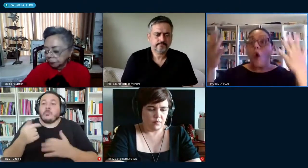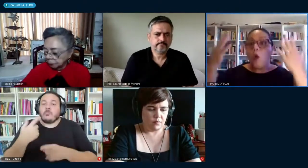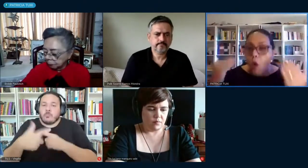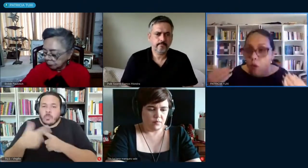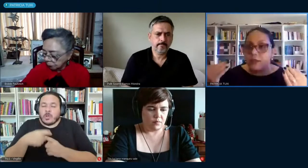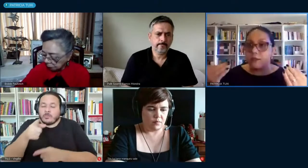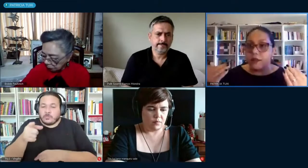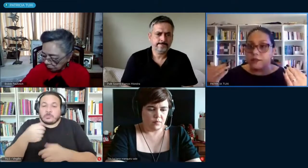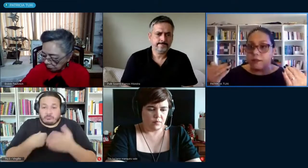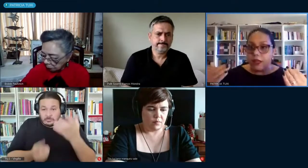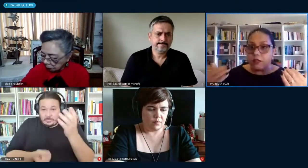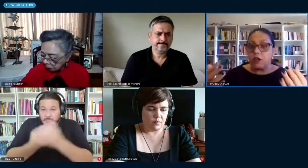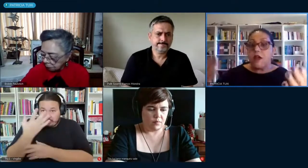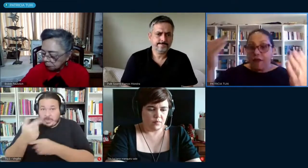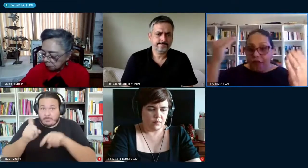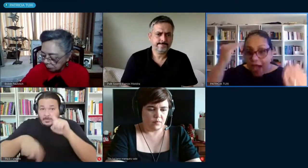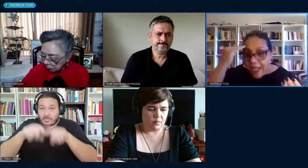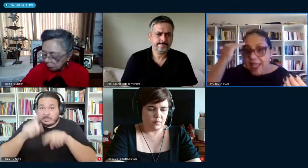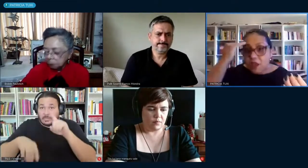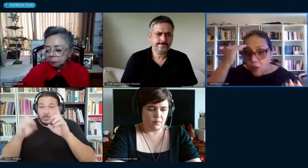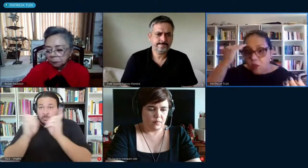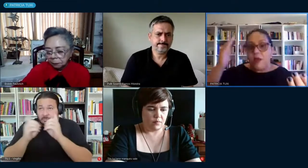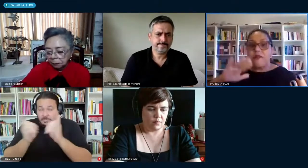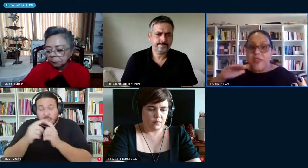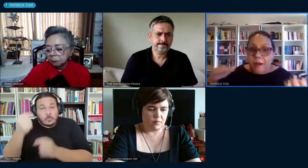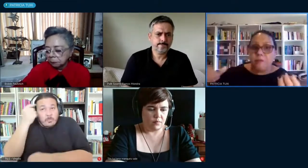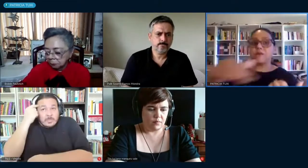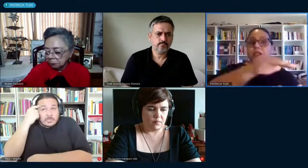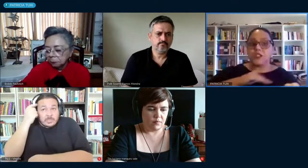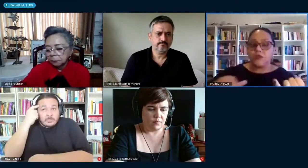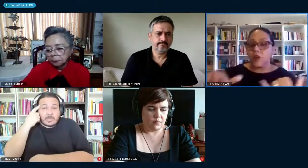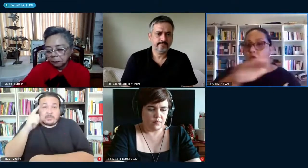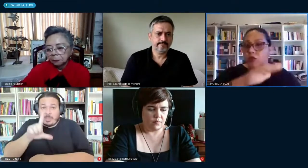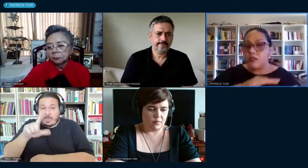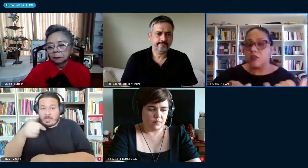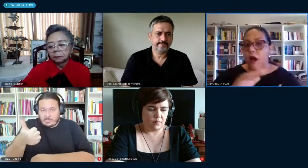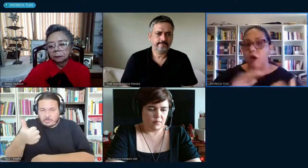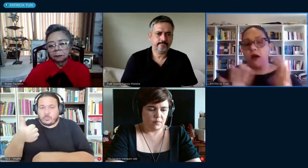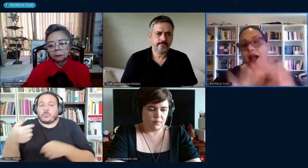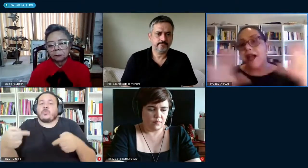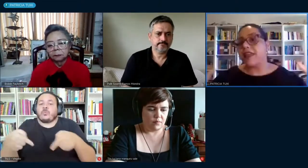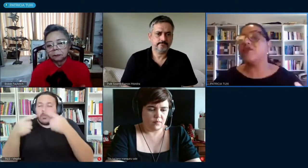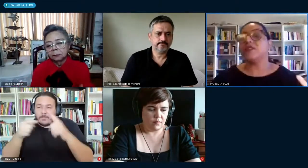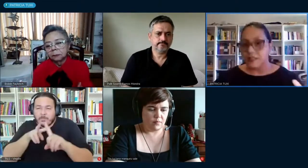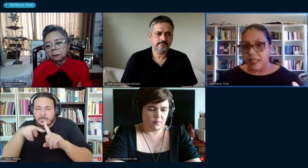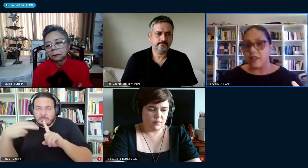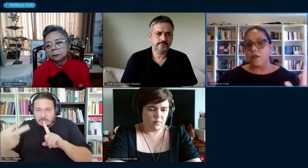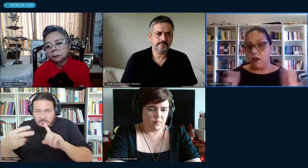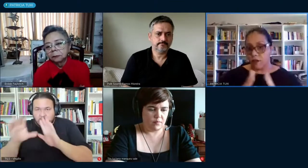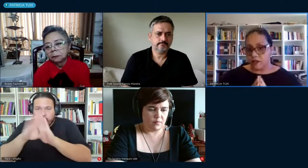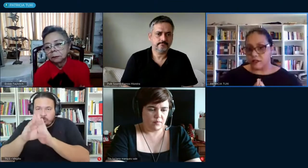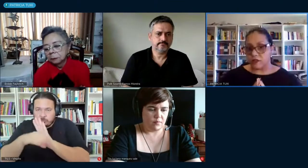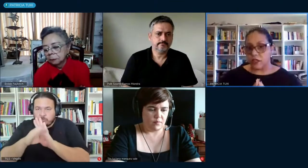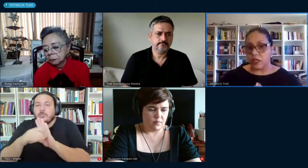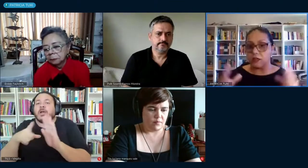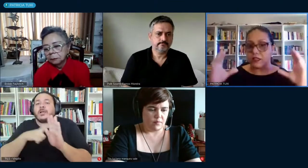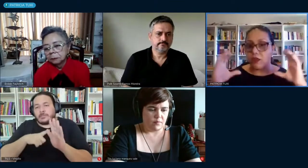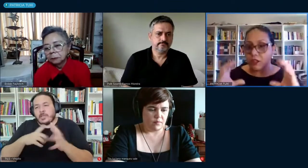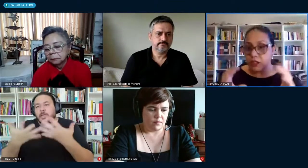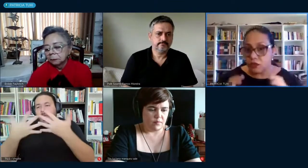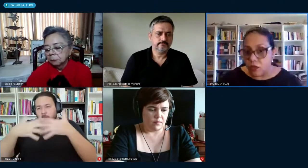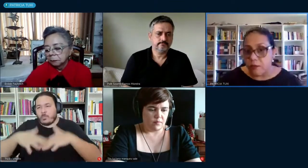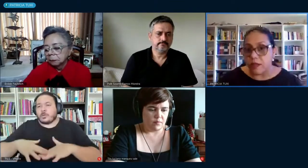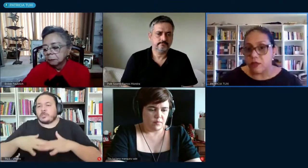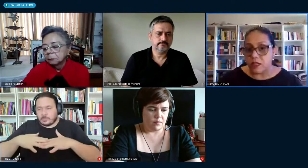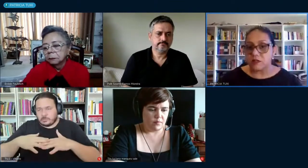didático com esse pensamento da L1 na perspectiva conceitual, aí você tem uma harmonização de línguas. Então,